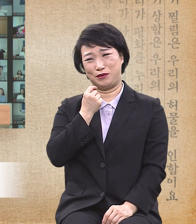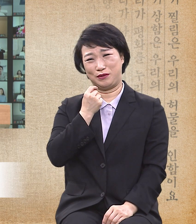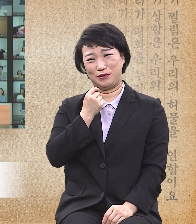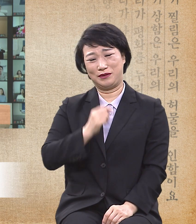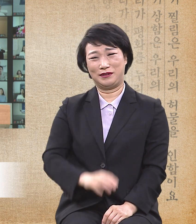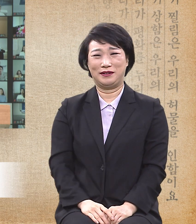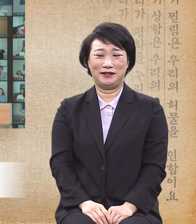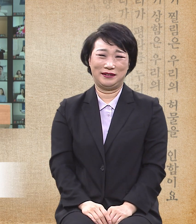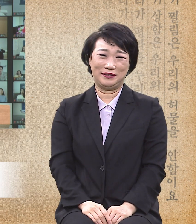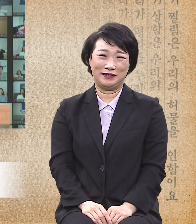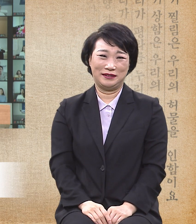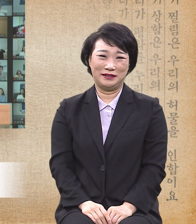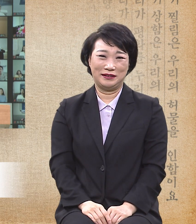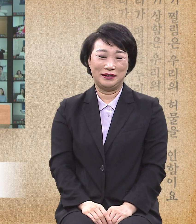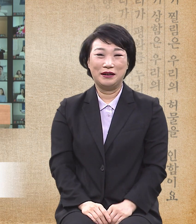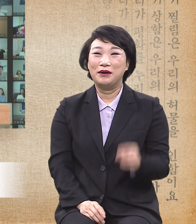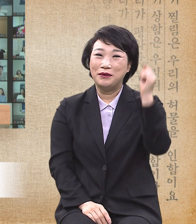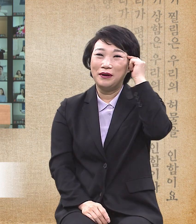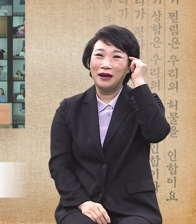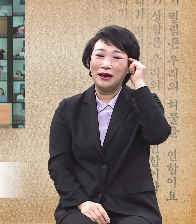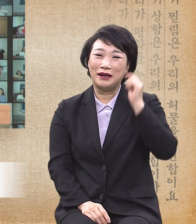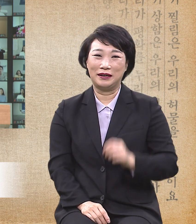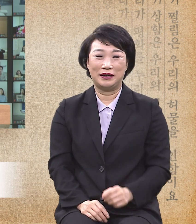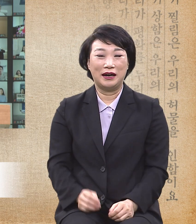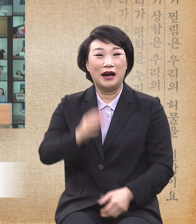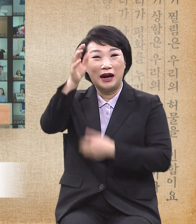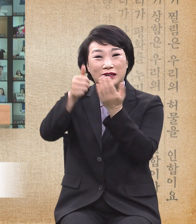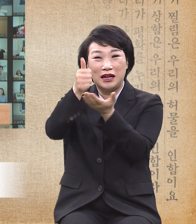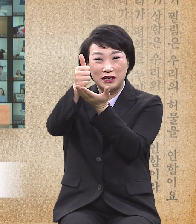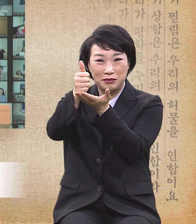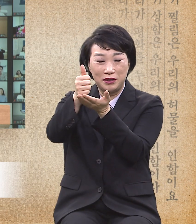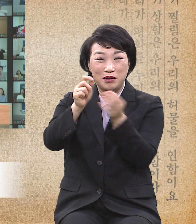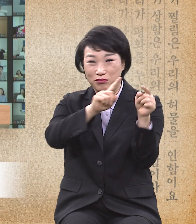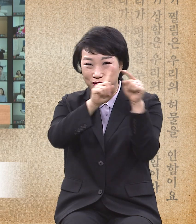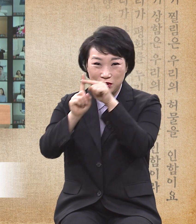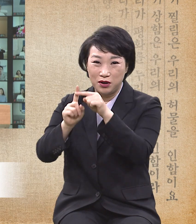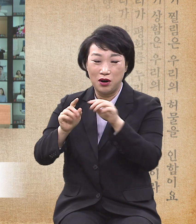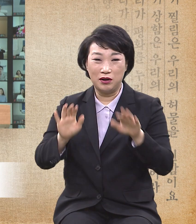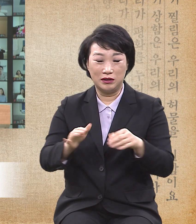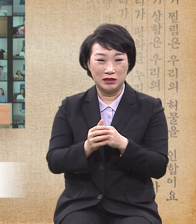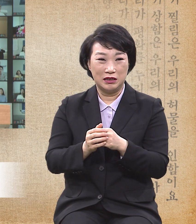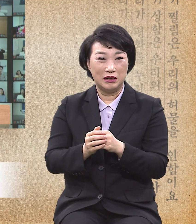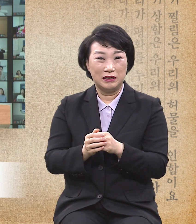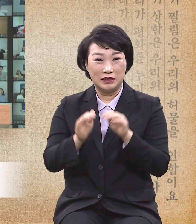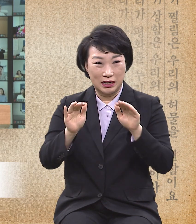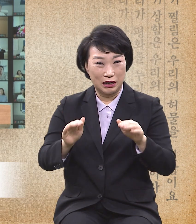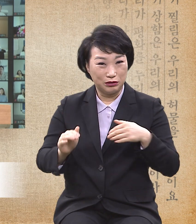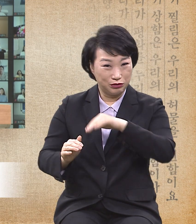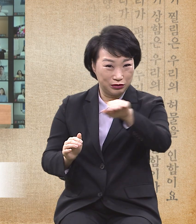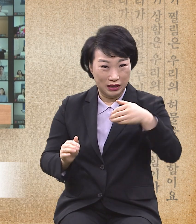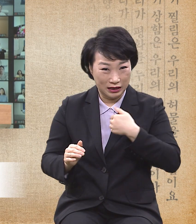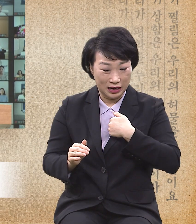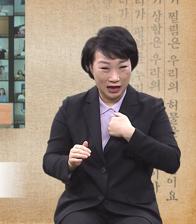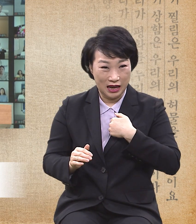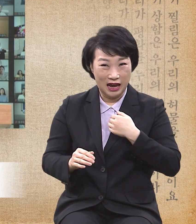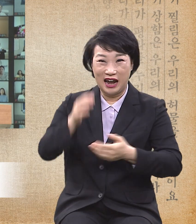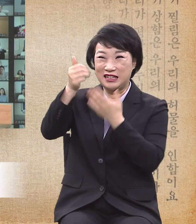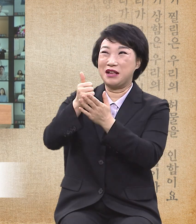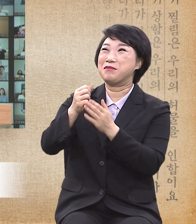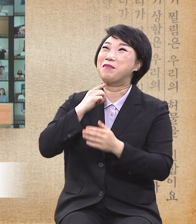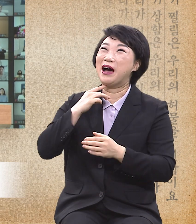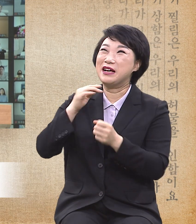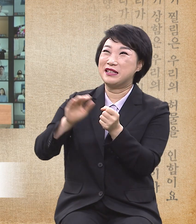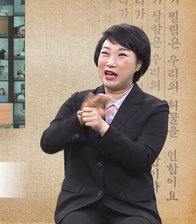모자라시는 하나님이다. 왜? 하나님은 일방적으로 이기적으로 너희는 나만